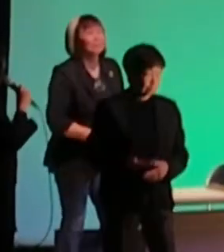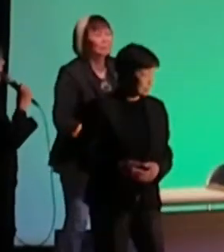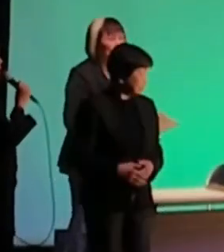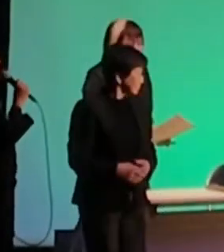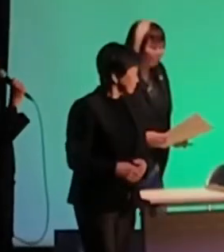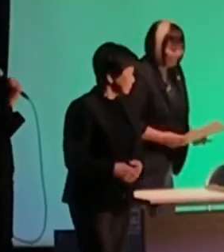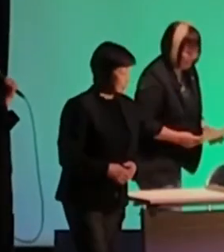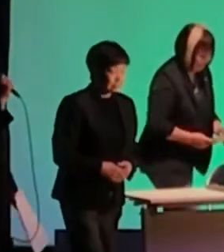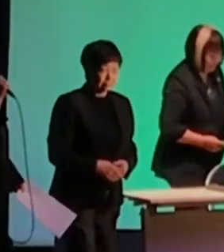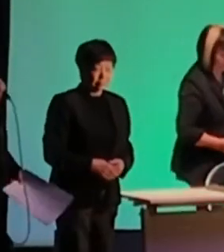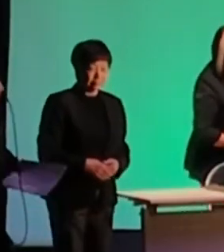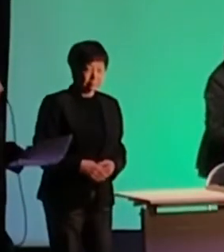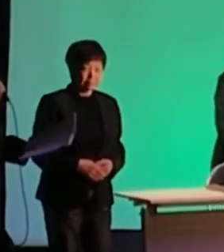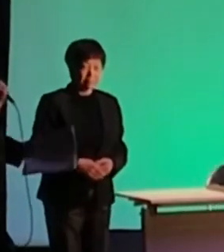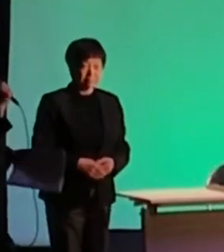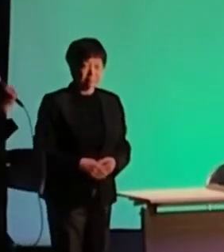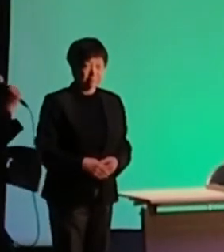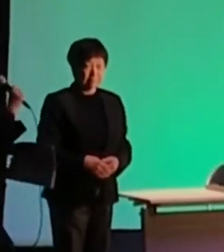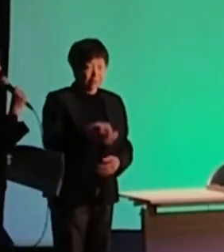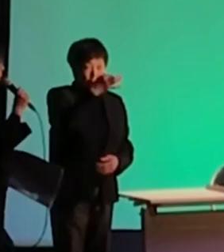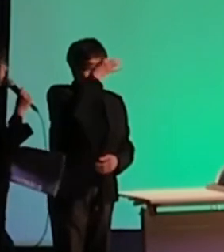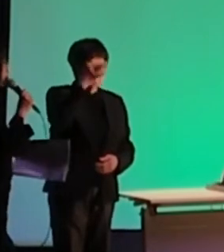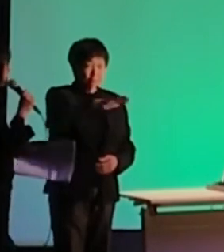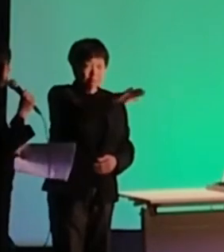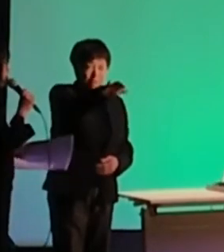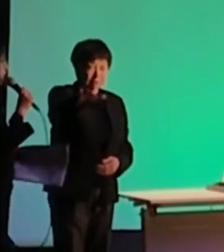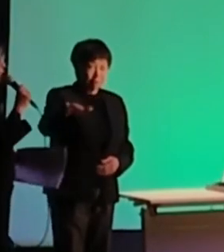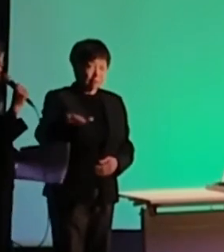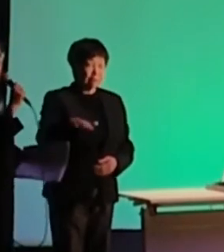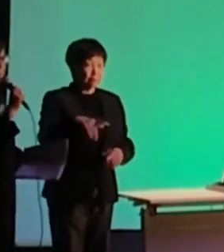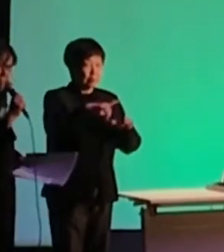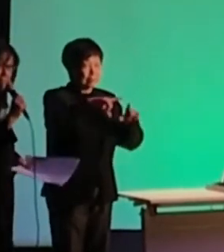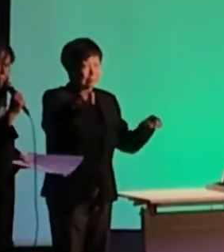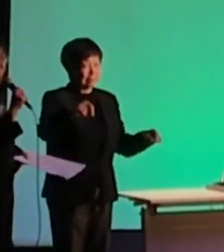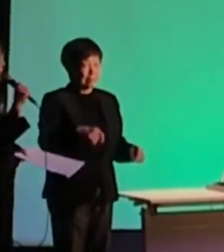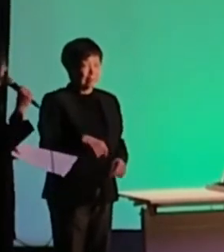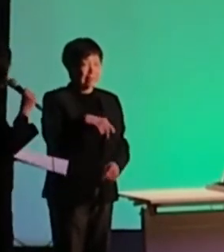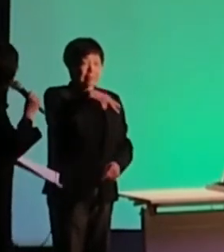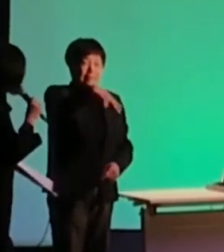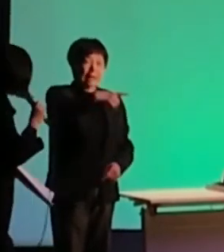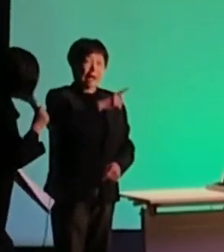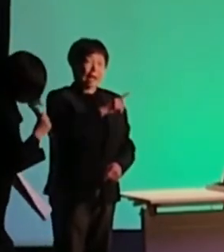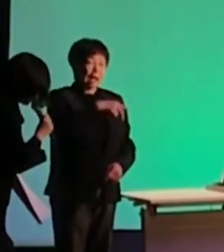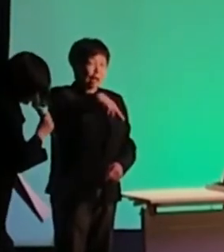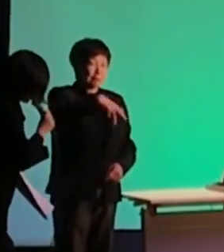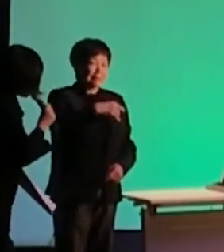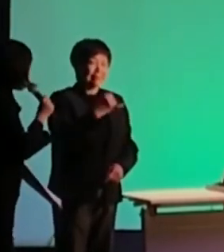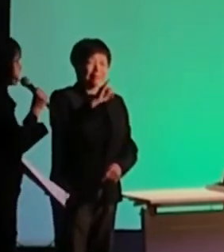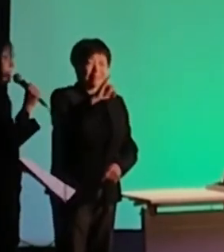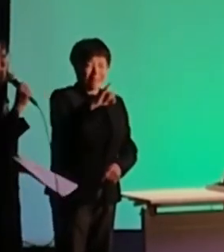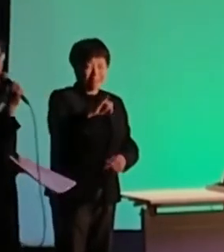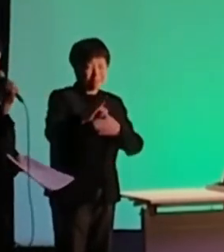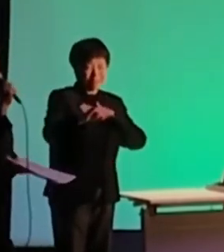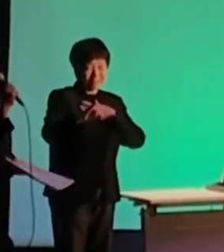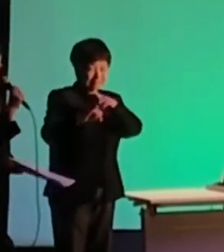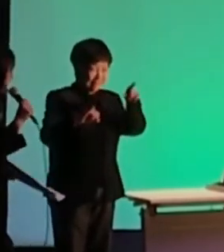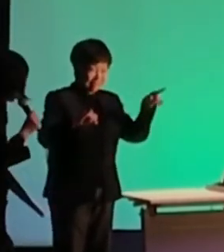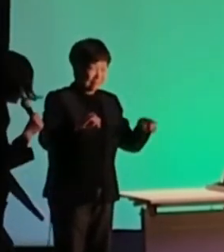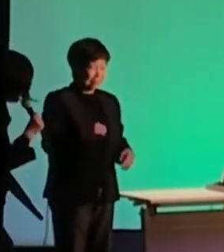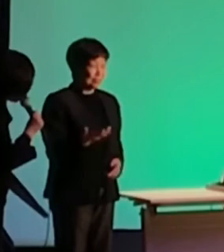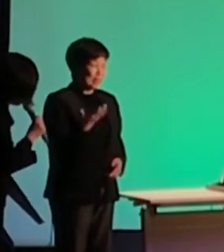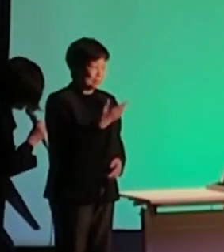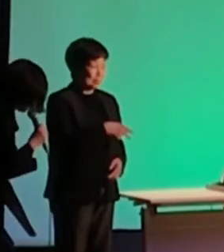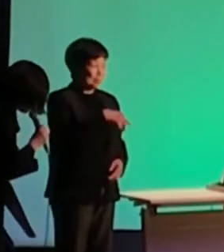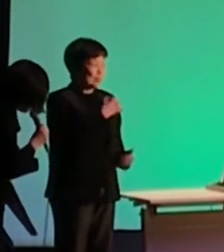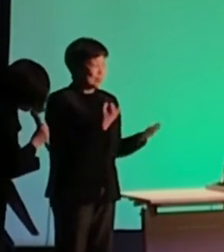もう神戸の皆様とともに日本の皆様には奈美姉で、ね、 おなじみでございます。じゃあこの後はナミネ